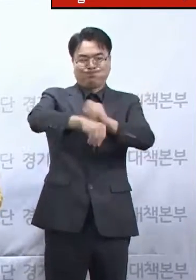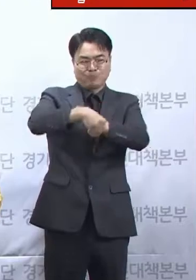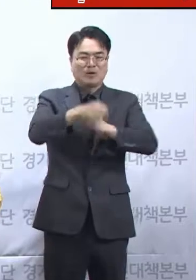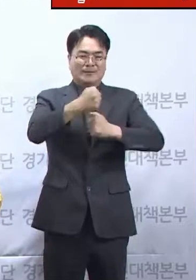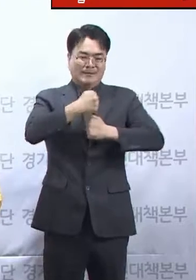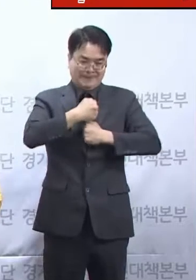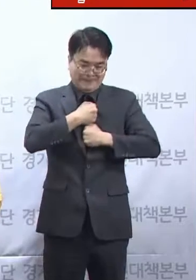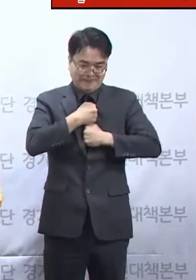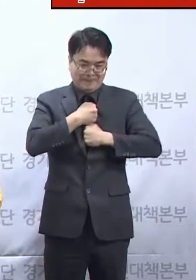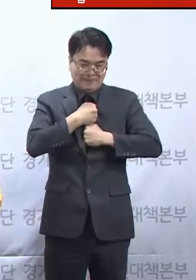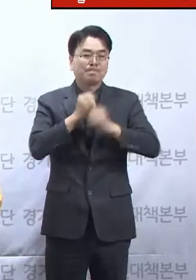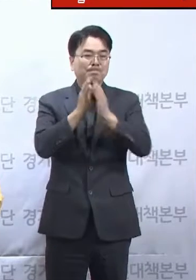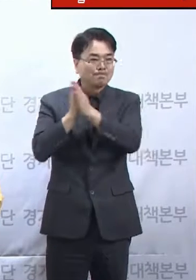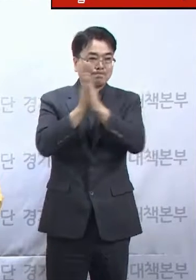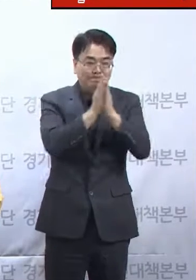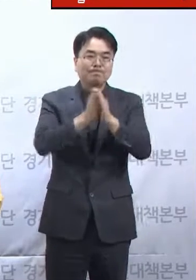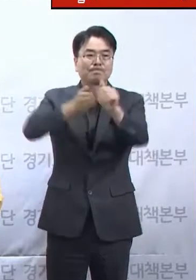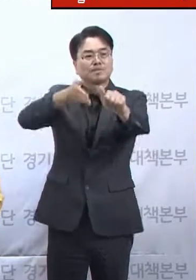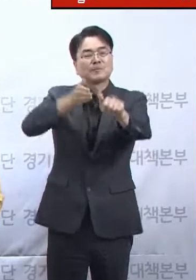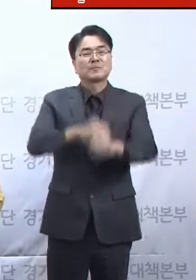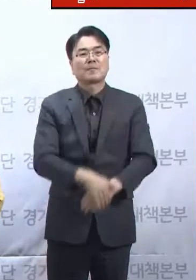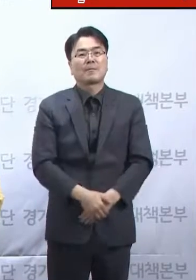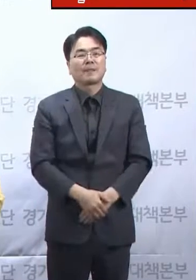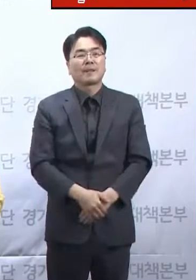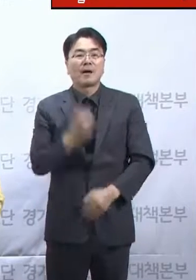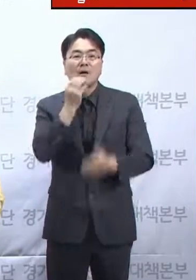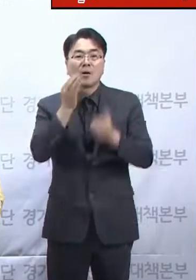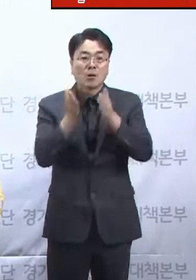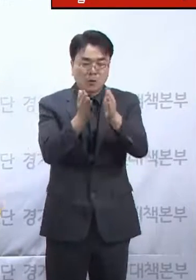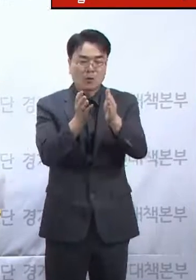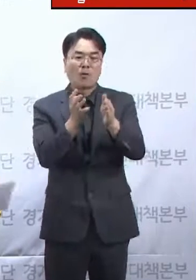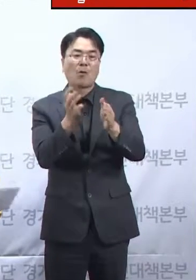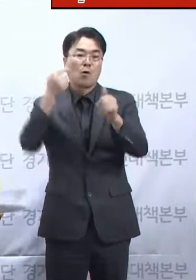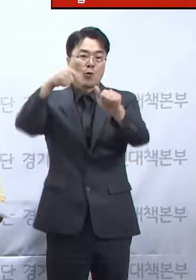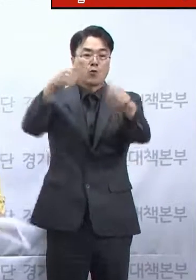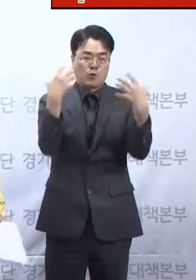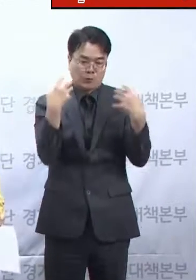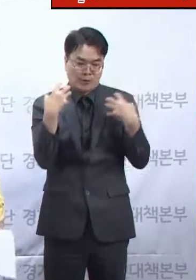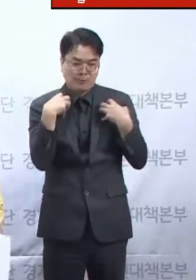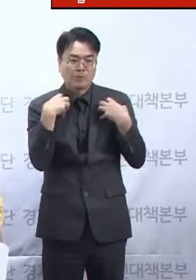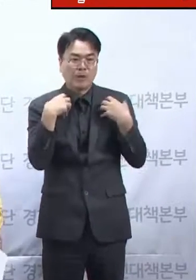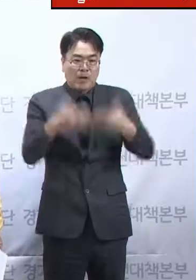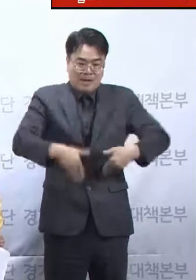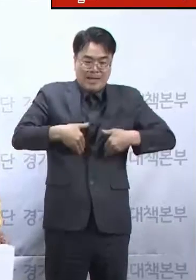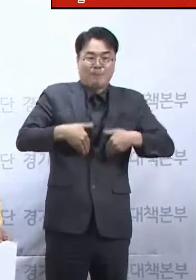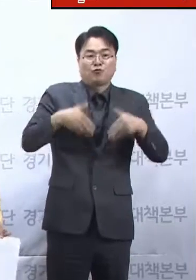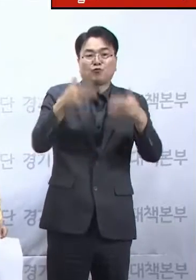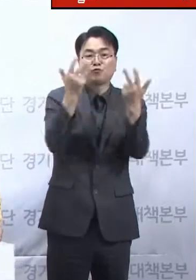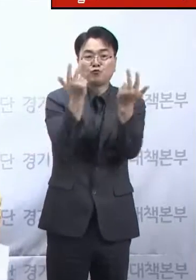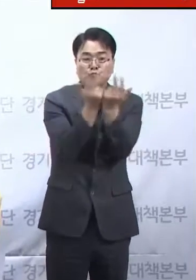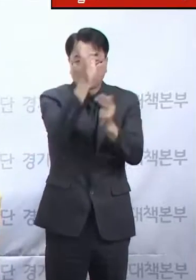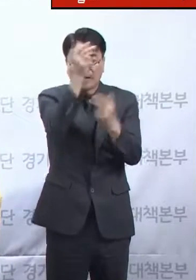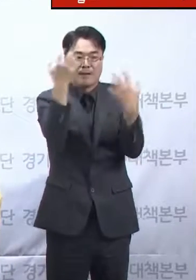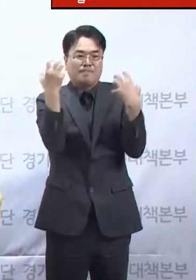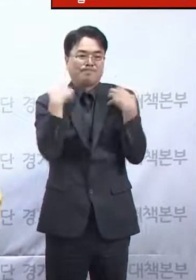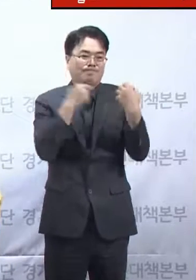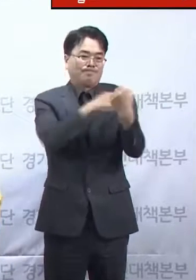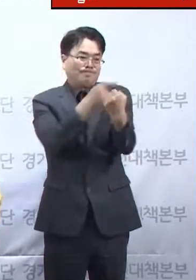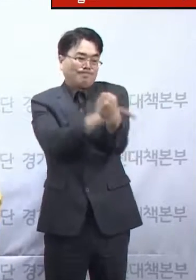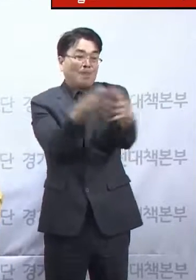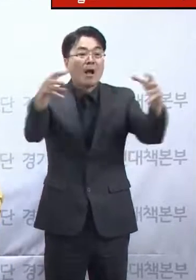한번 간곡하게 부탁드립니다. 경기도와 경기도교육청, 경기도 남부, 북부경찰청은 힘을